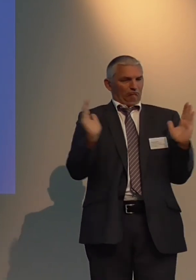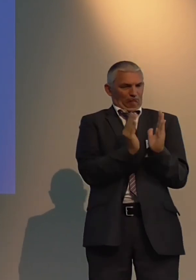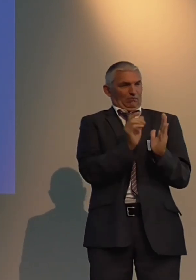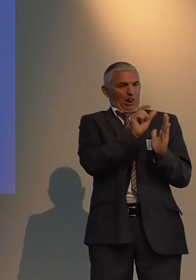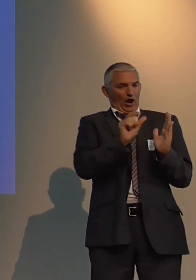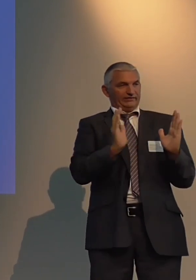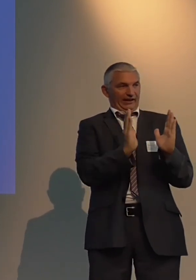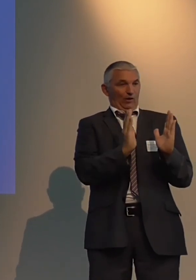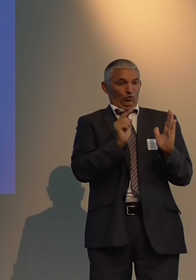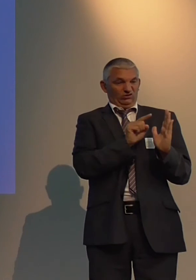HBBTV haben, die sozusagen